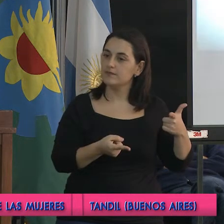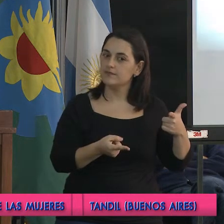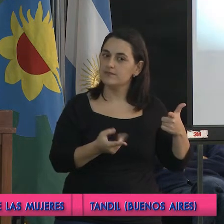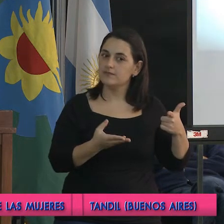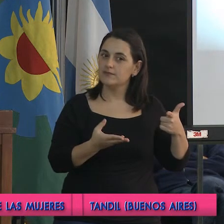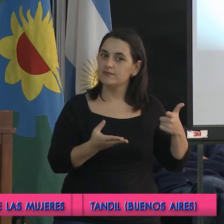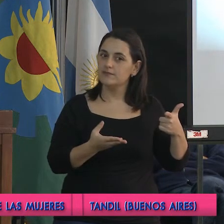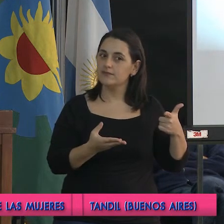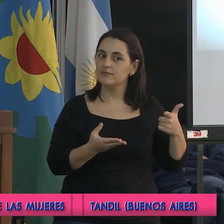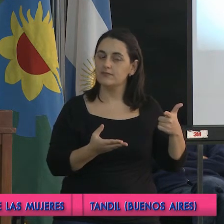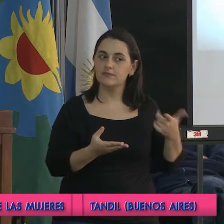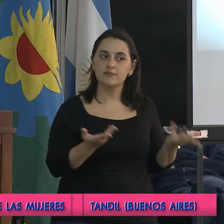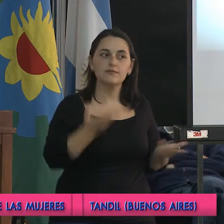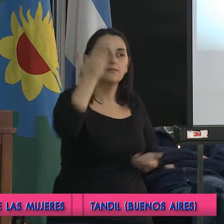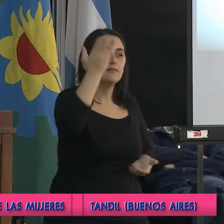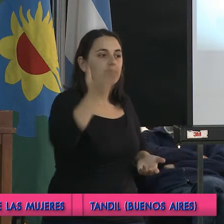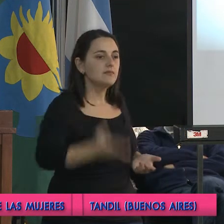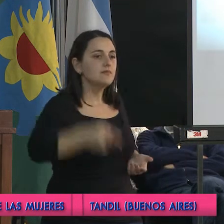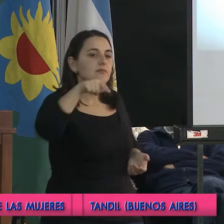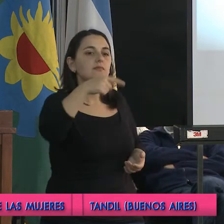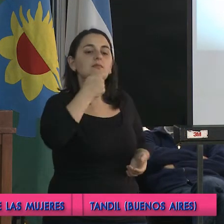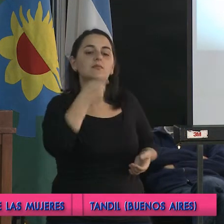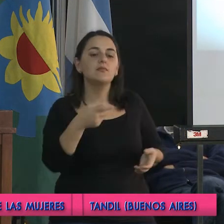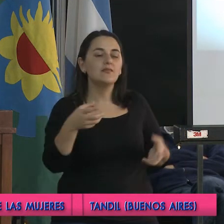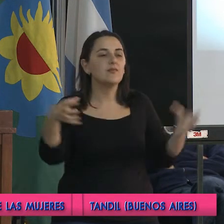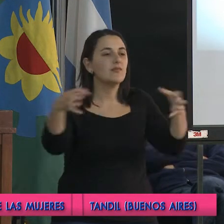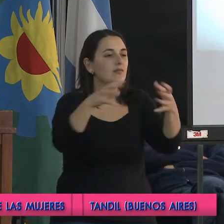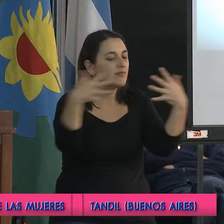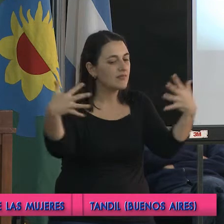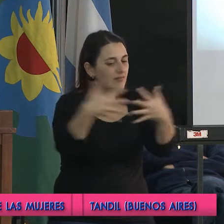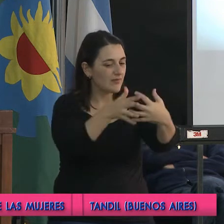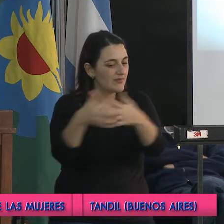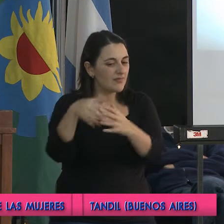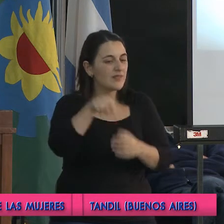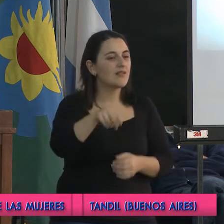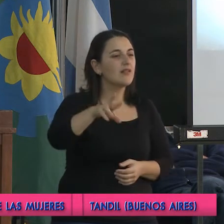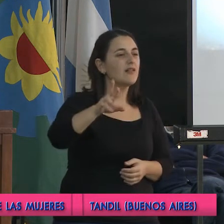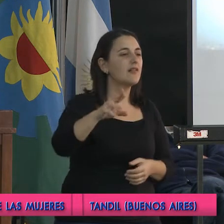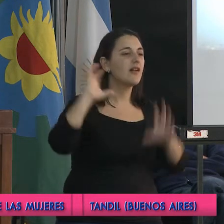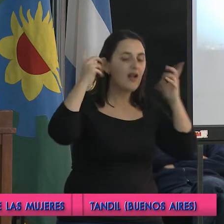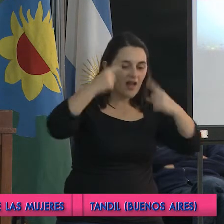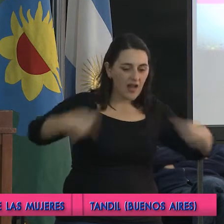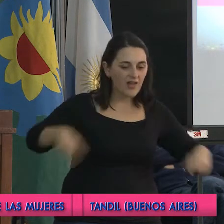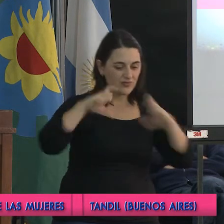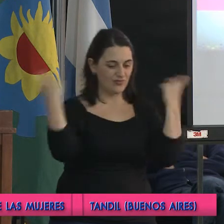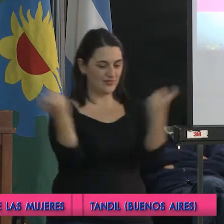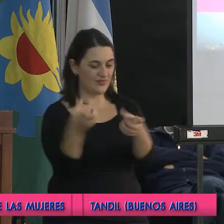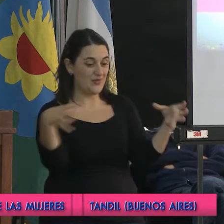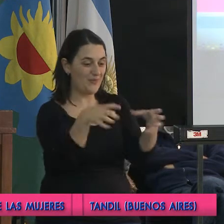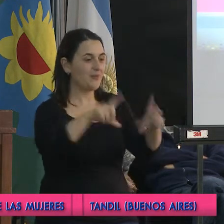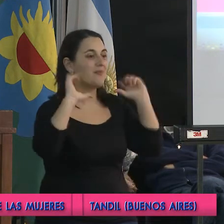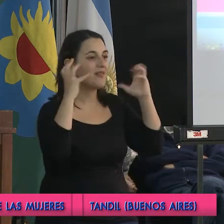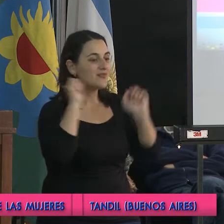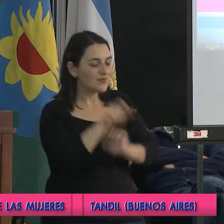pensar la gente que trabaja en las redes de las radios comunitarias,